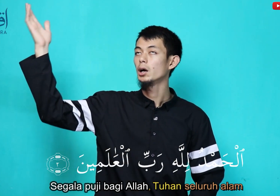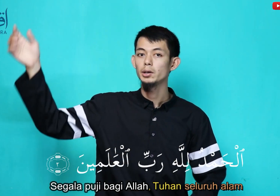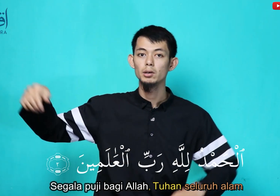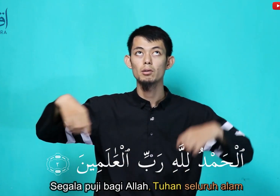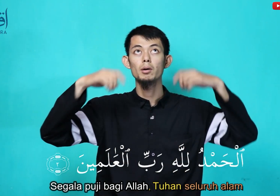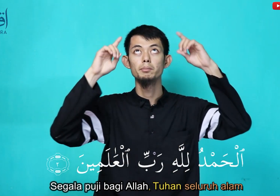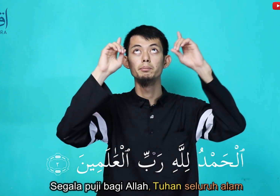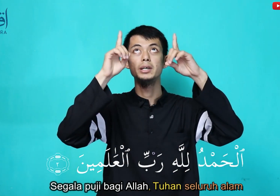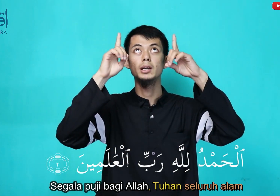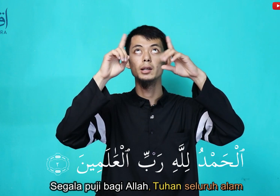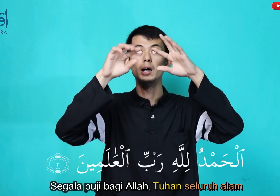Alhamdulillahi rabbil